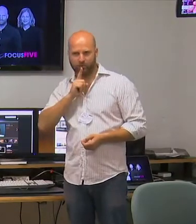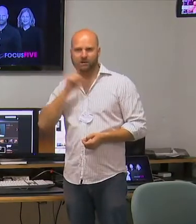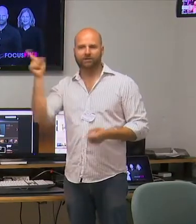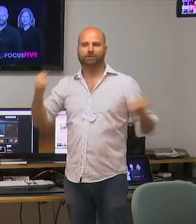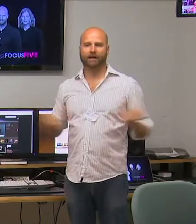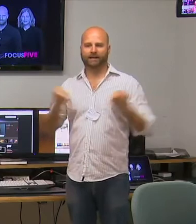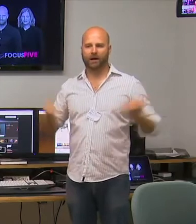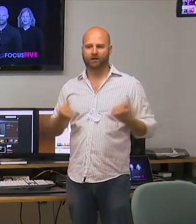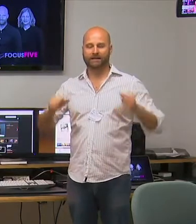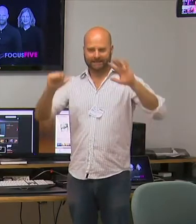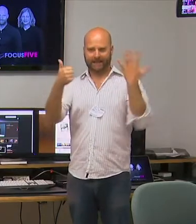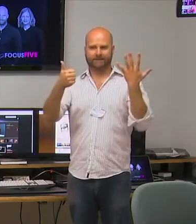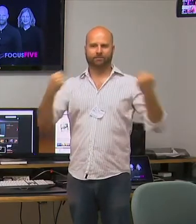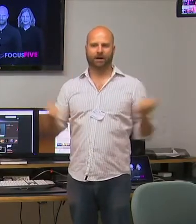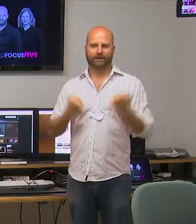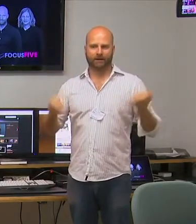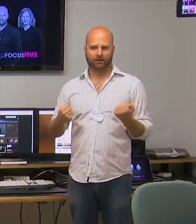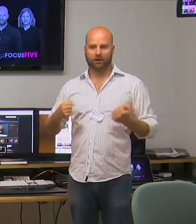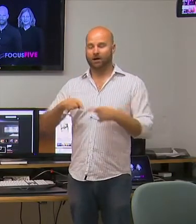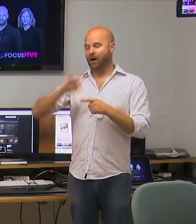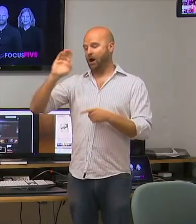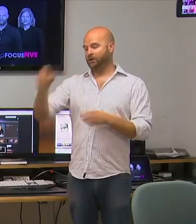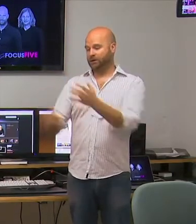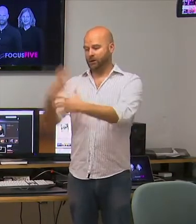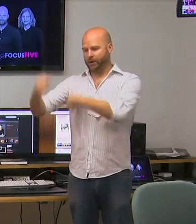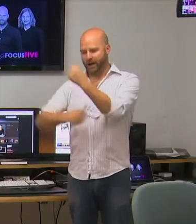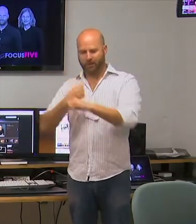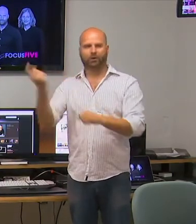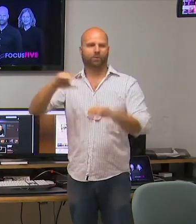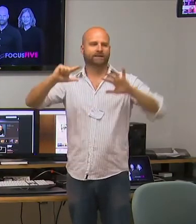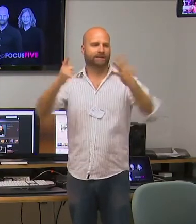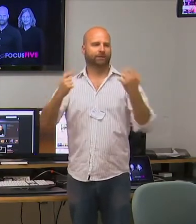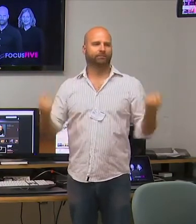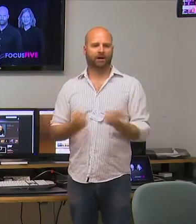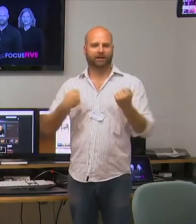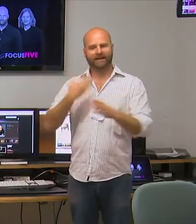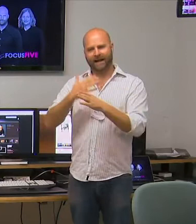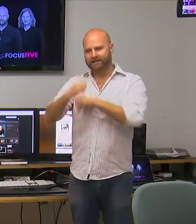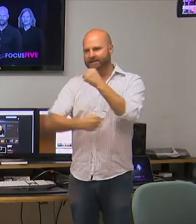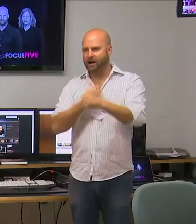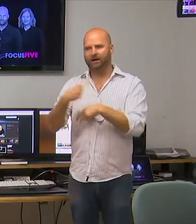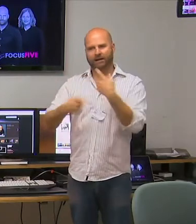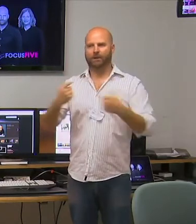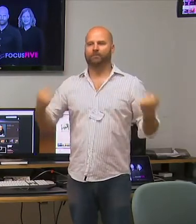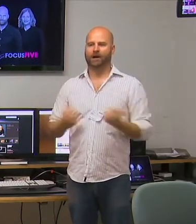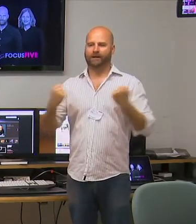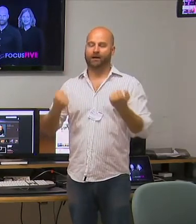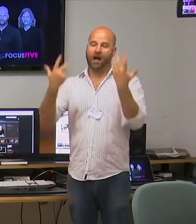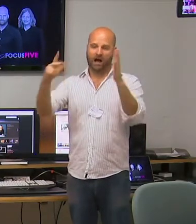Er ist Gehörloser, er ist unser Praktikant, unser 6. Praktikant. Im neuen Jahr kommt der 7. Praktikant. Jedes Jahr kriegen